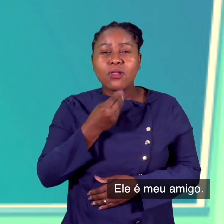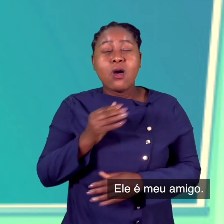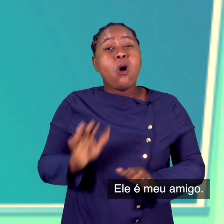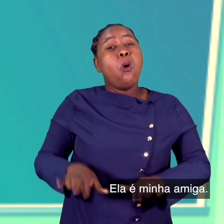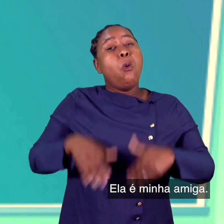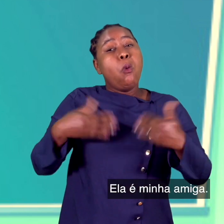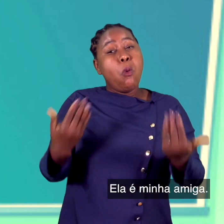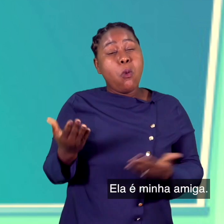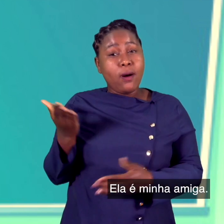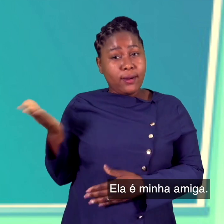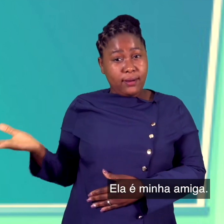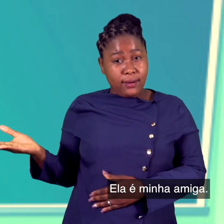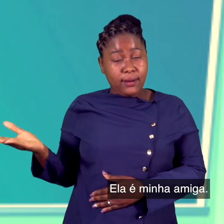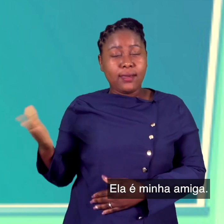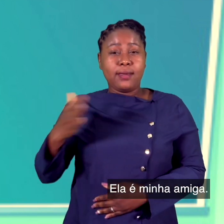ou ela é minha amiga.